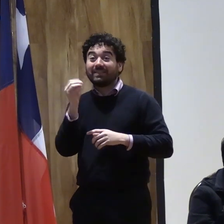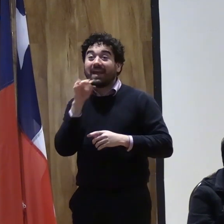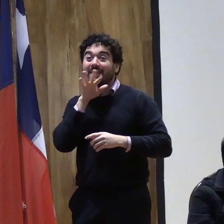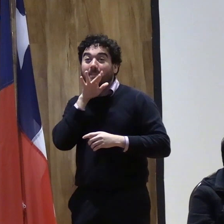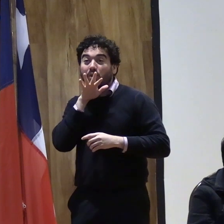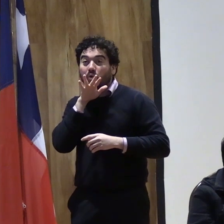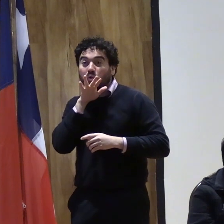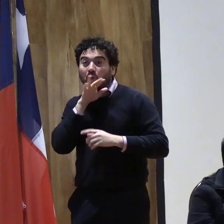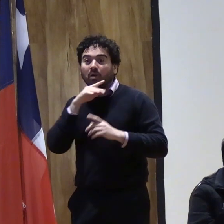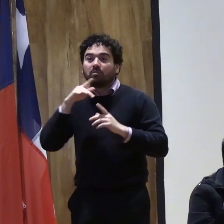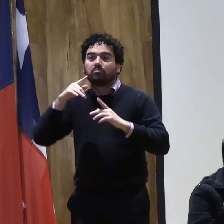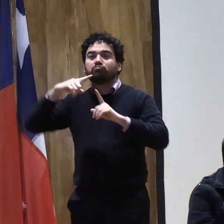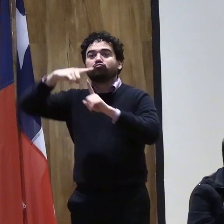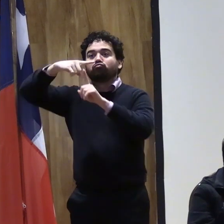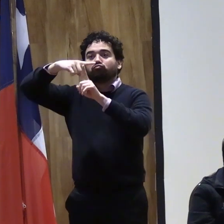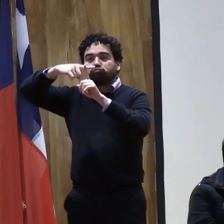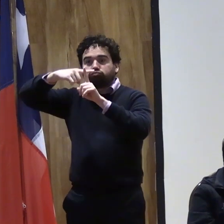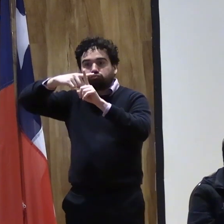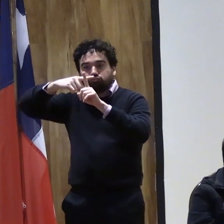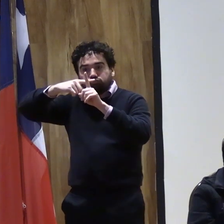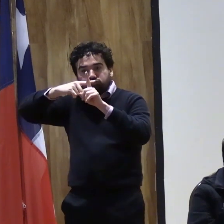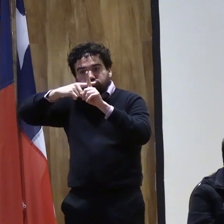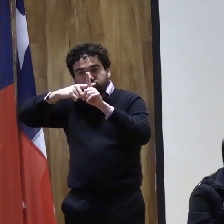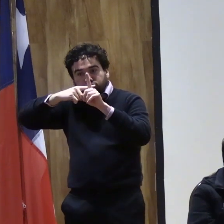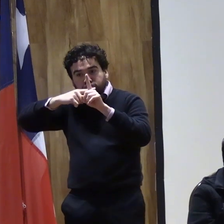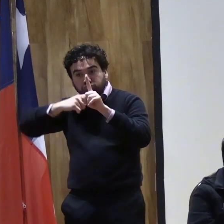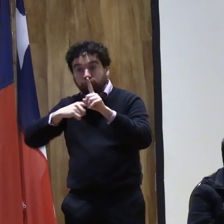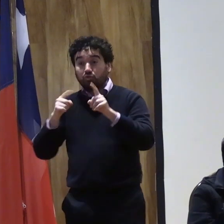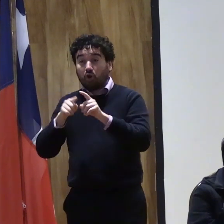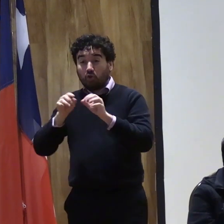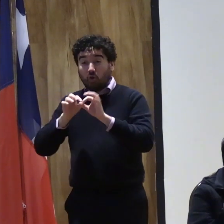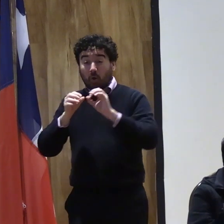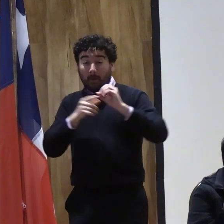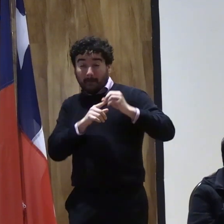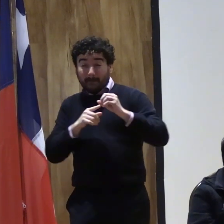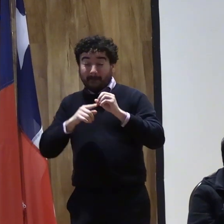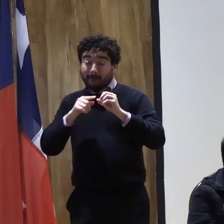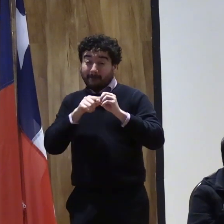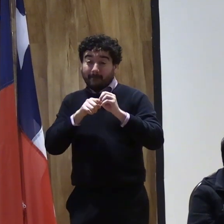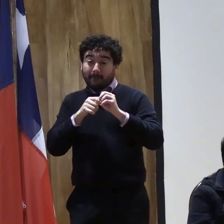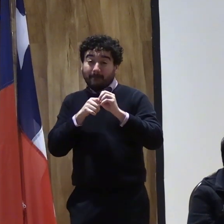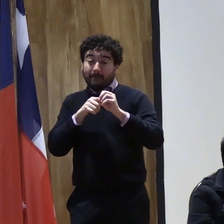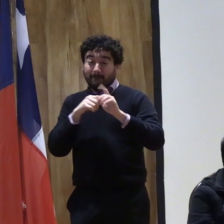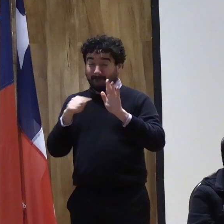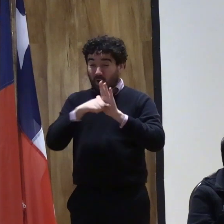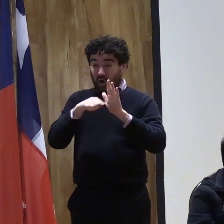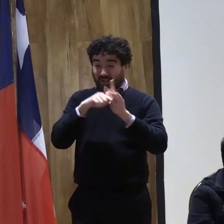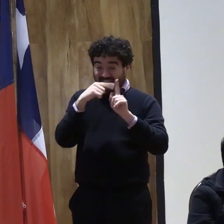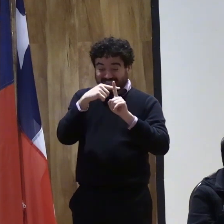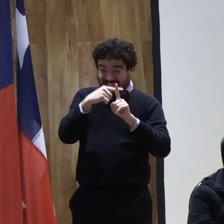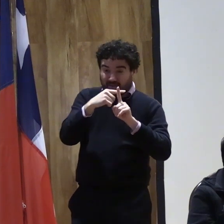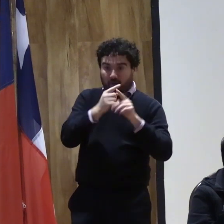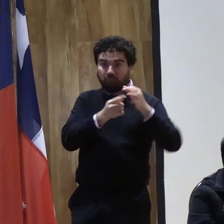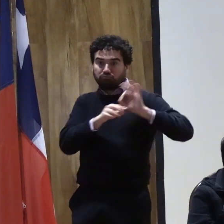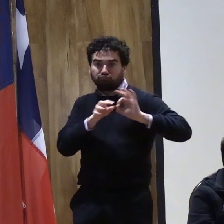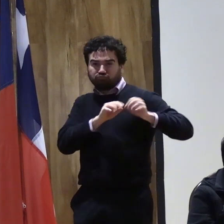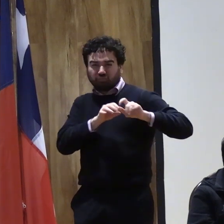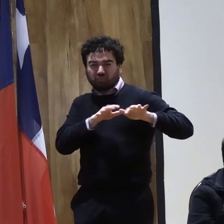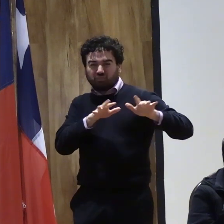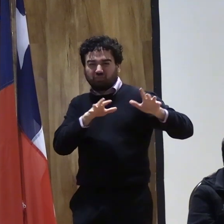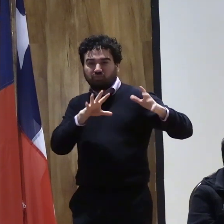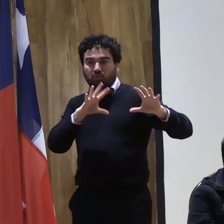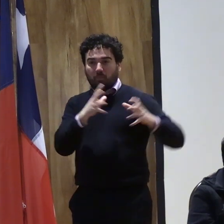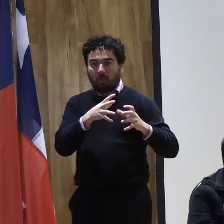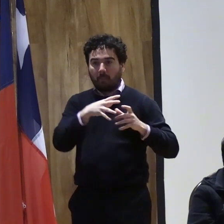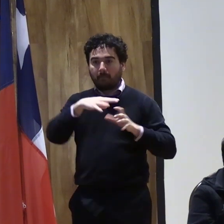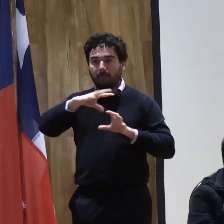la violencia con que caminaban los protones, los neutrones, todos quedan empaquetados en los helios 4. Y